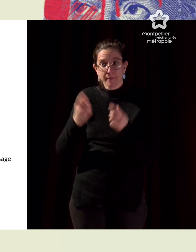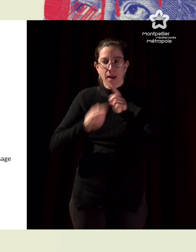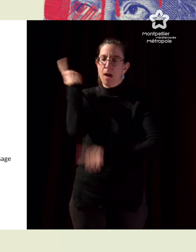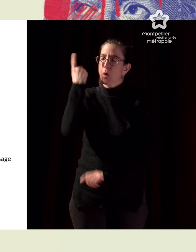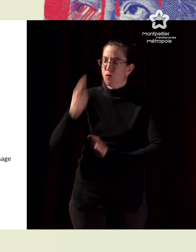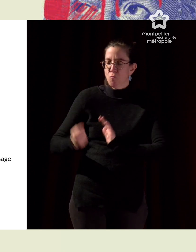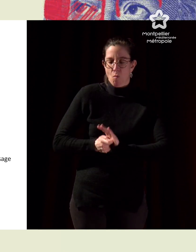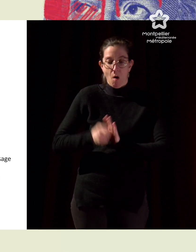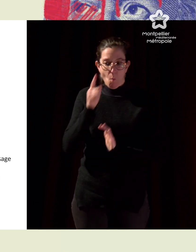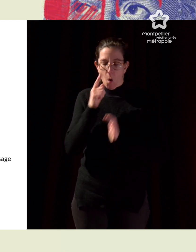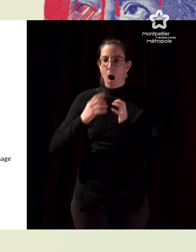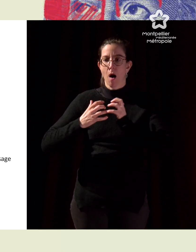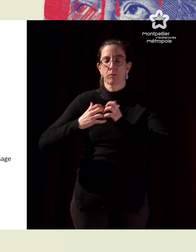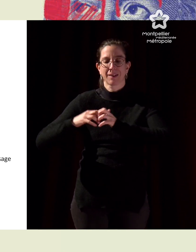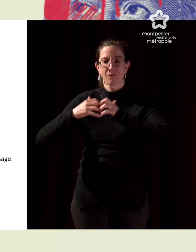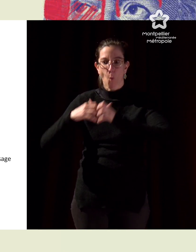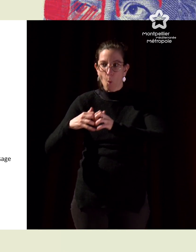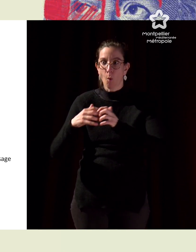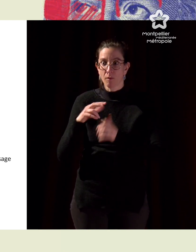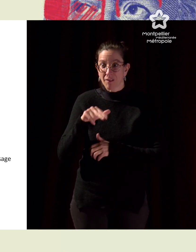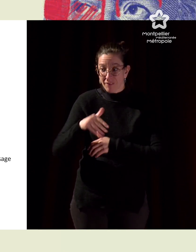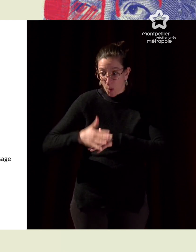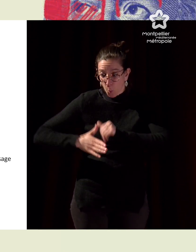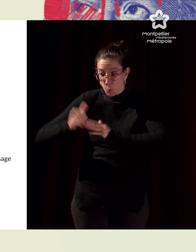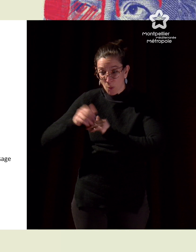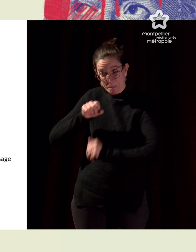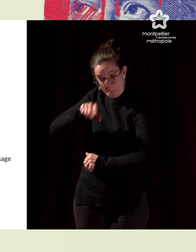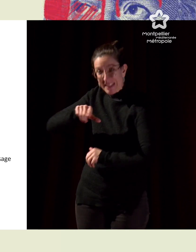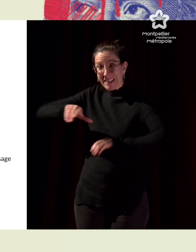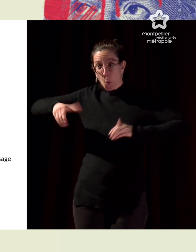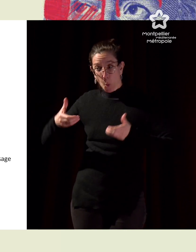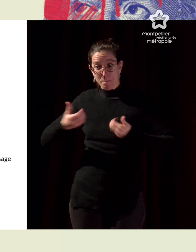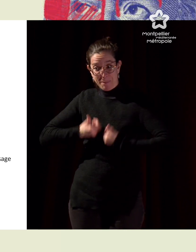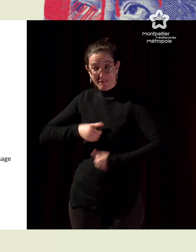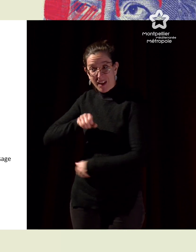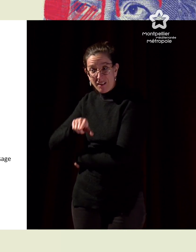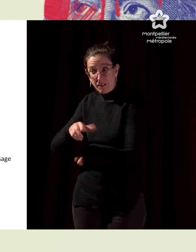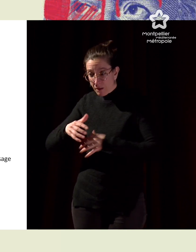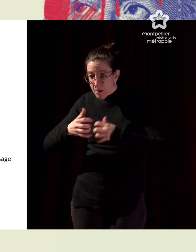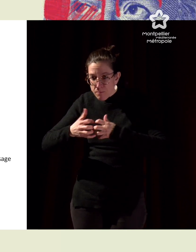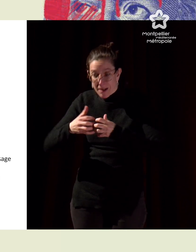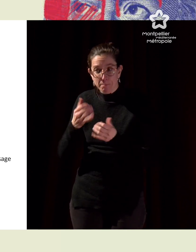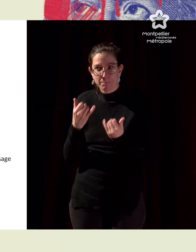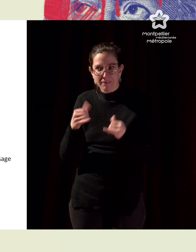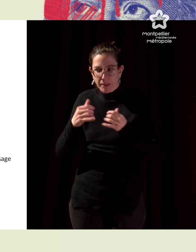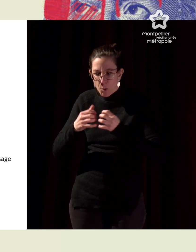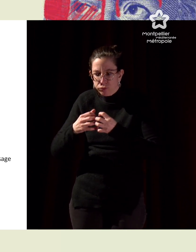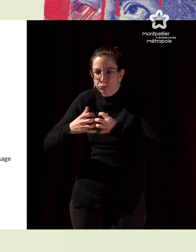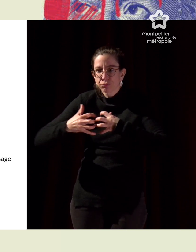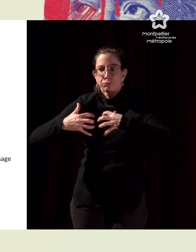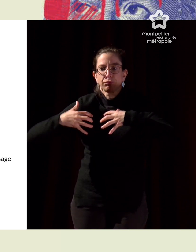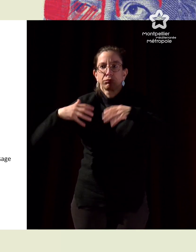construction du cerveau de l'individu va se faire au moment où il est sorti du ventre de sa mère, donc au moment où il est en